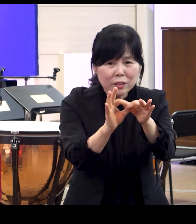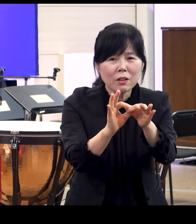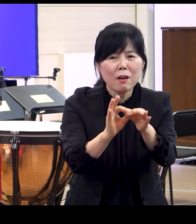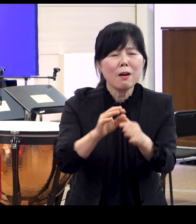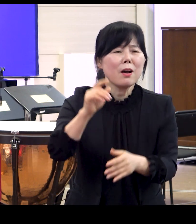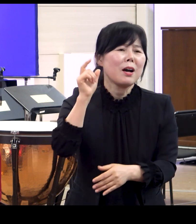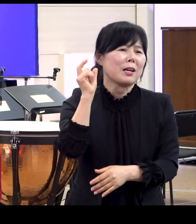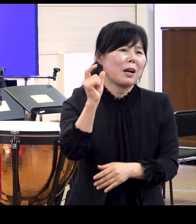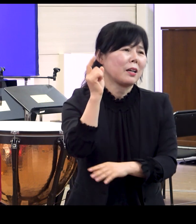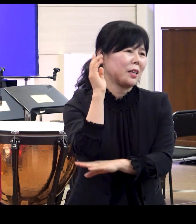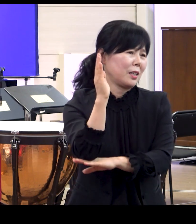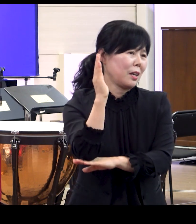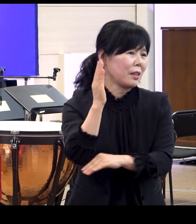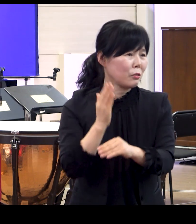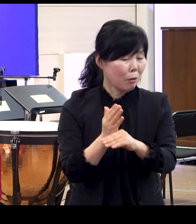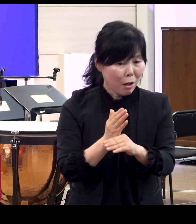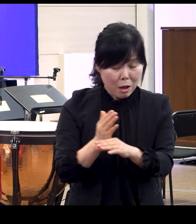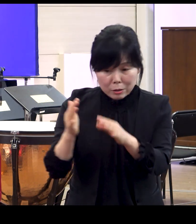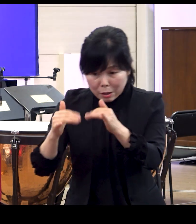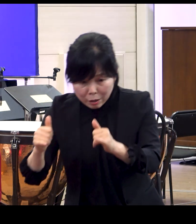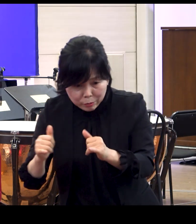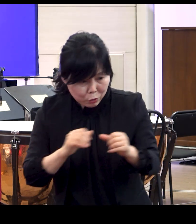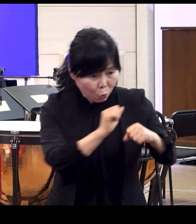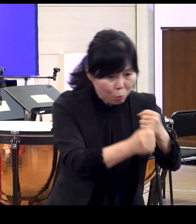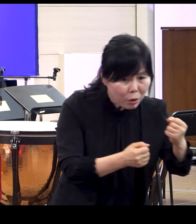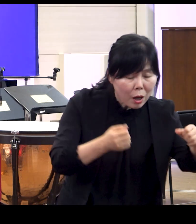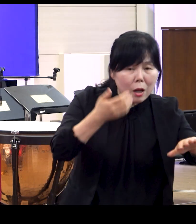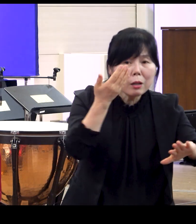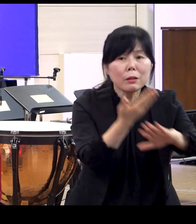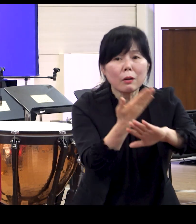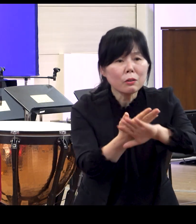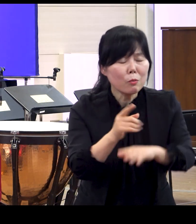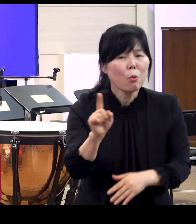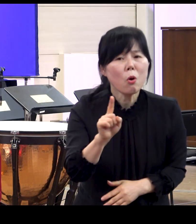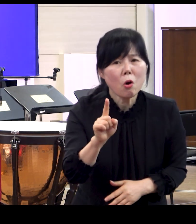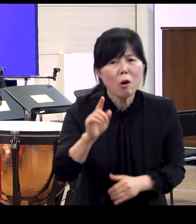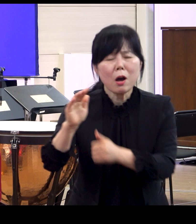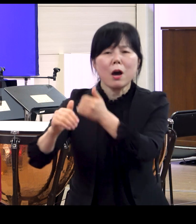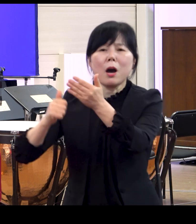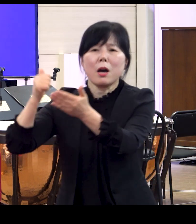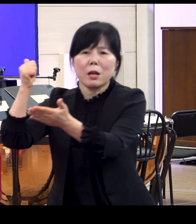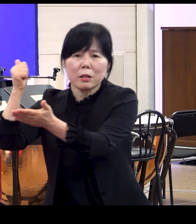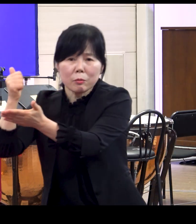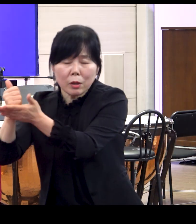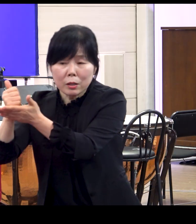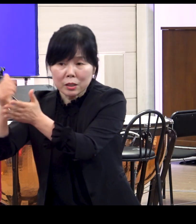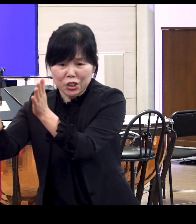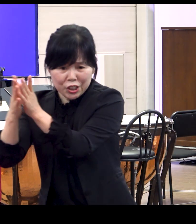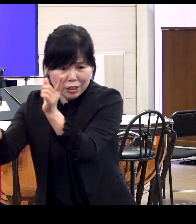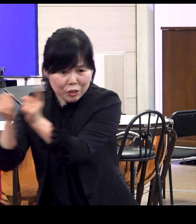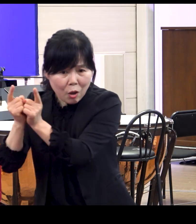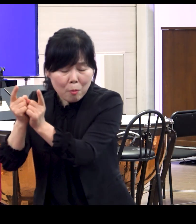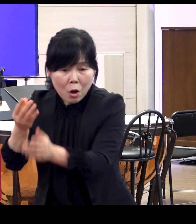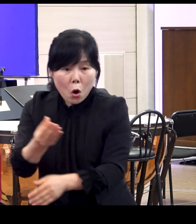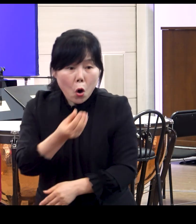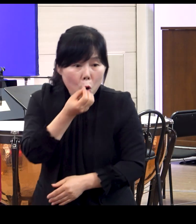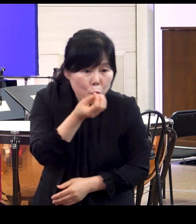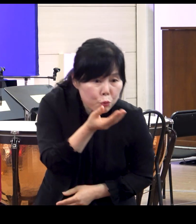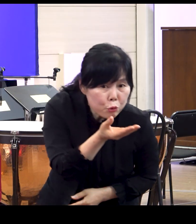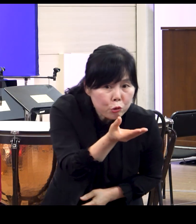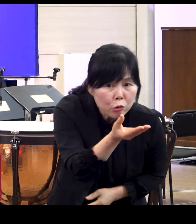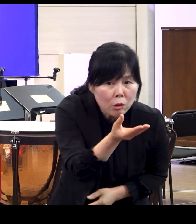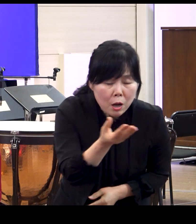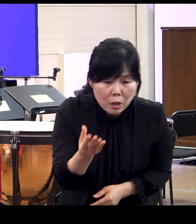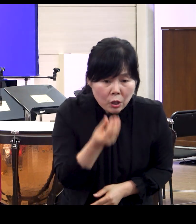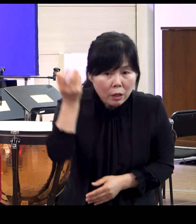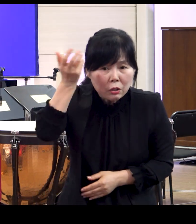있어요. 인간이 동물과 다른 것은 뭐냐? 그건 바로 하나님이 직접 당신의 호흡을 그